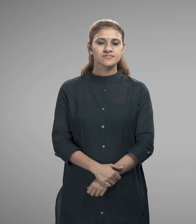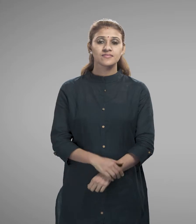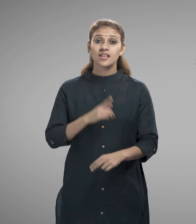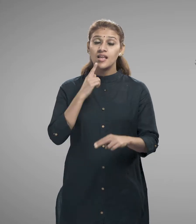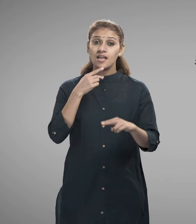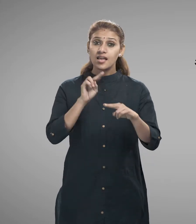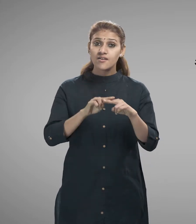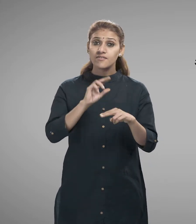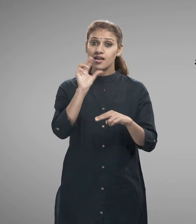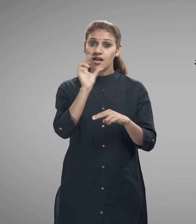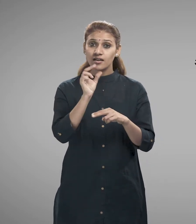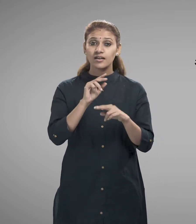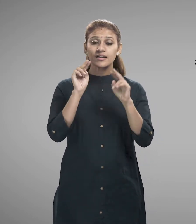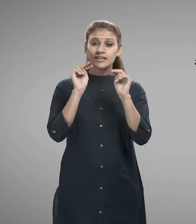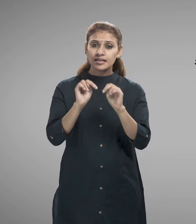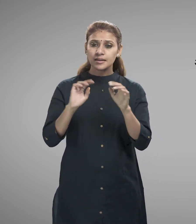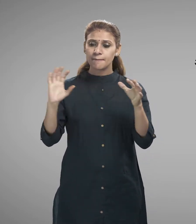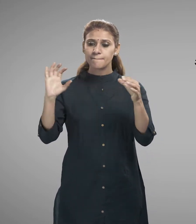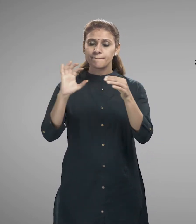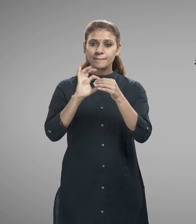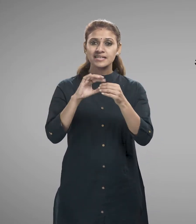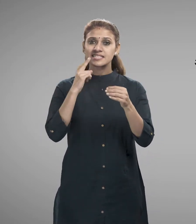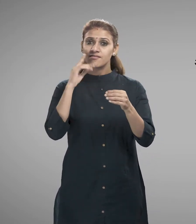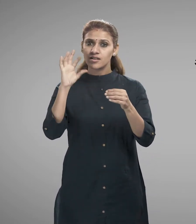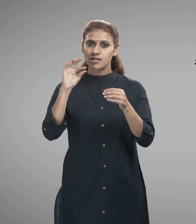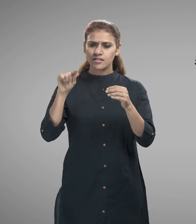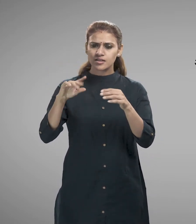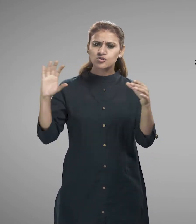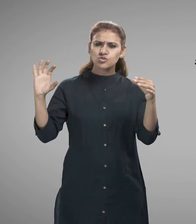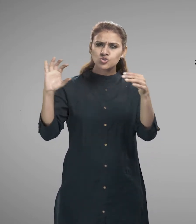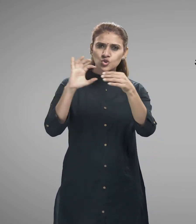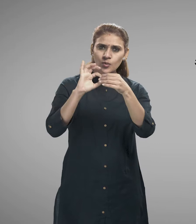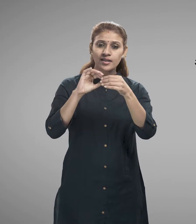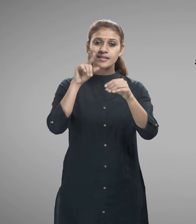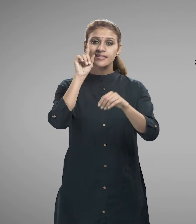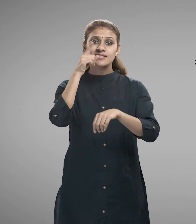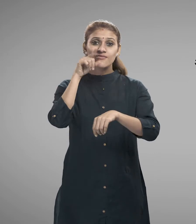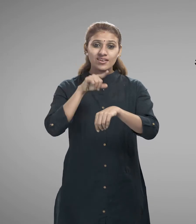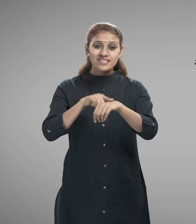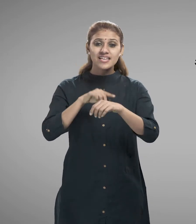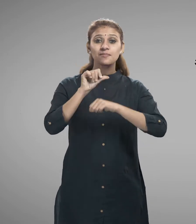अगर अंडा शुक्राणु से मिलता है तो वे जुड़ जाते हैं और शिशु की रचना में ये पहला कदम होता